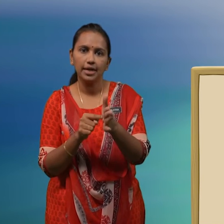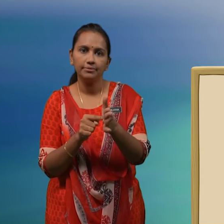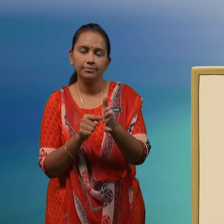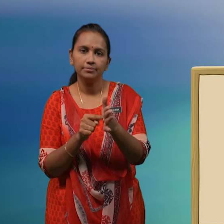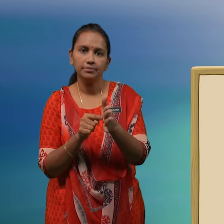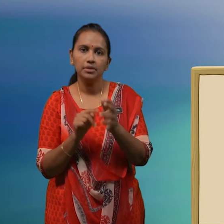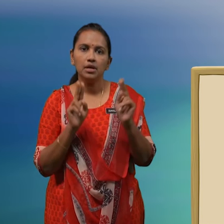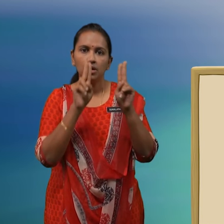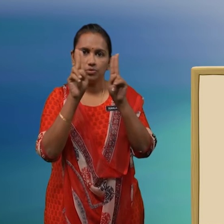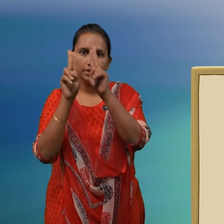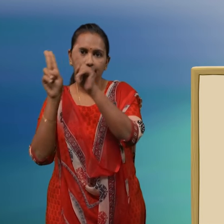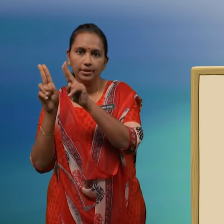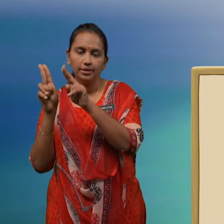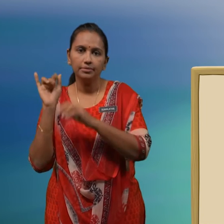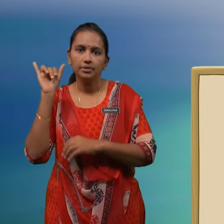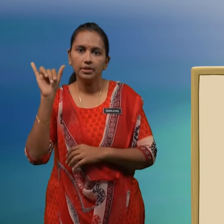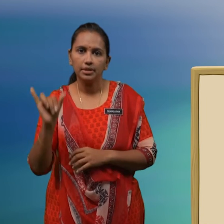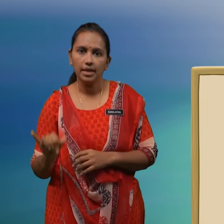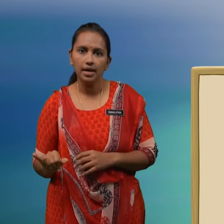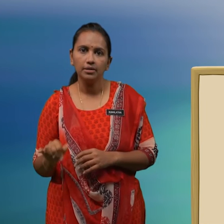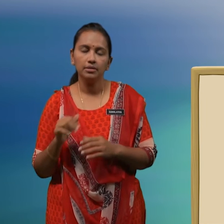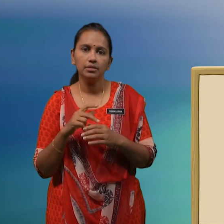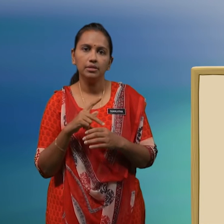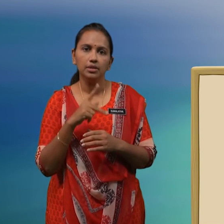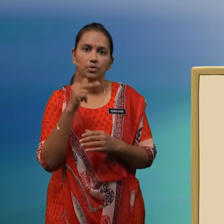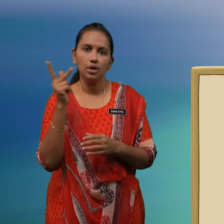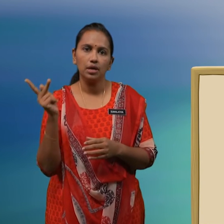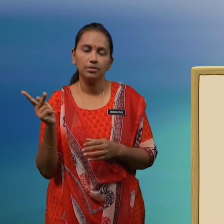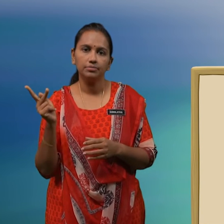menunjukkan udara yang keluar